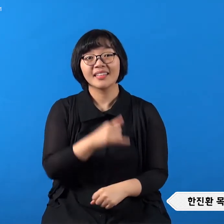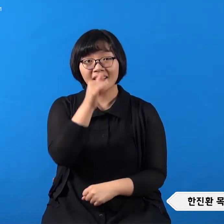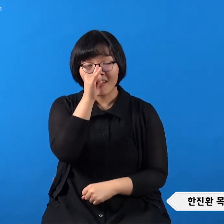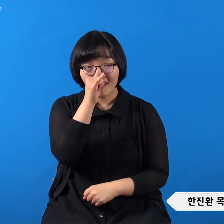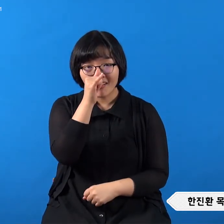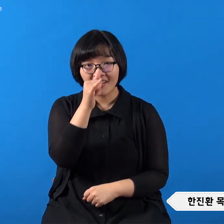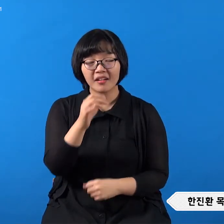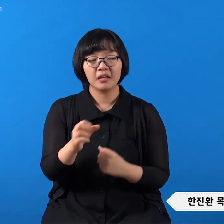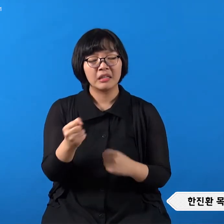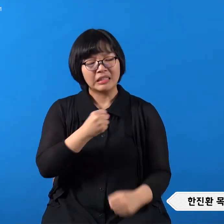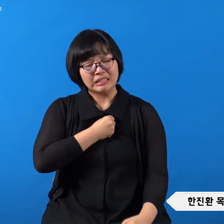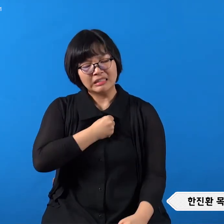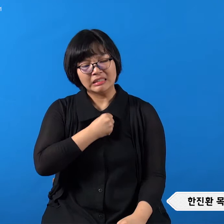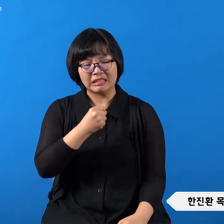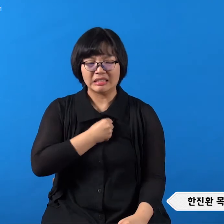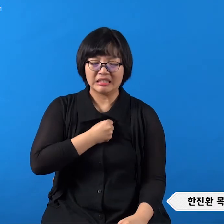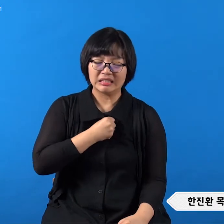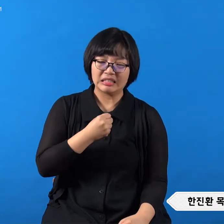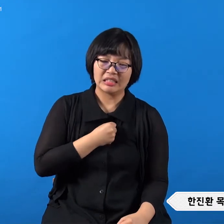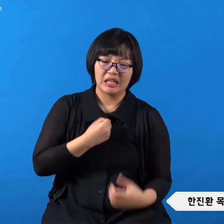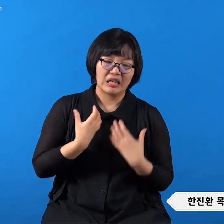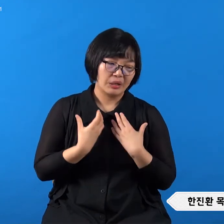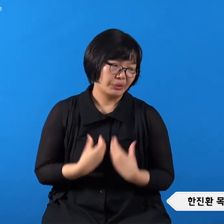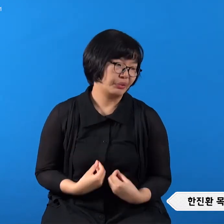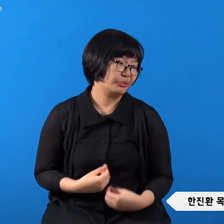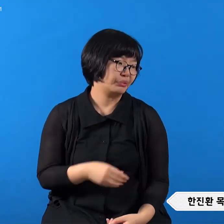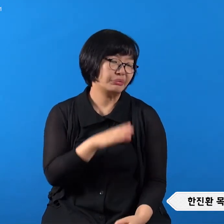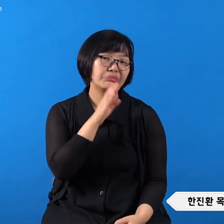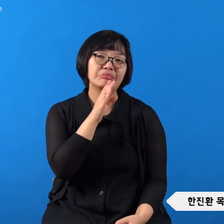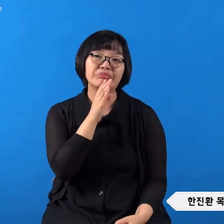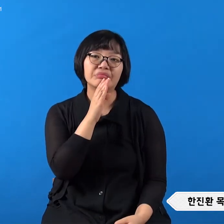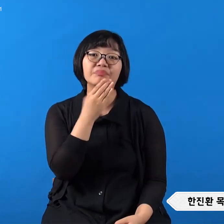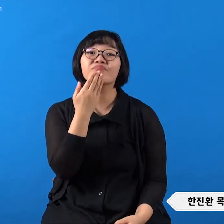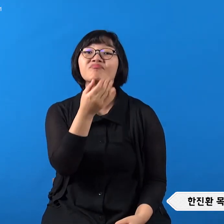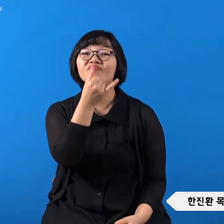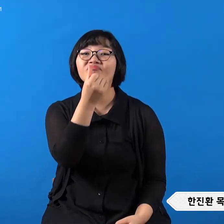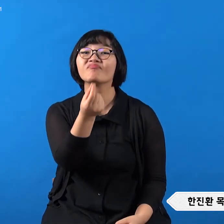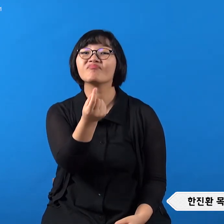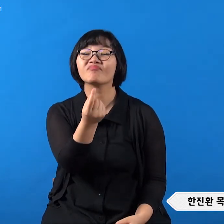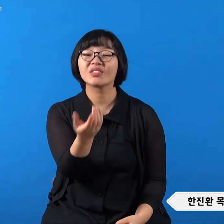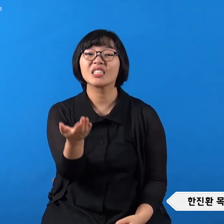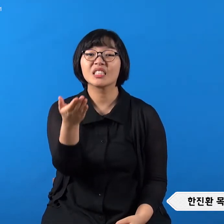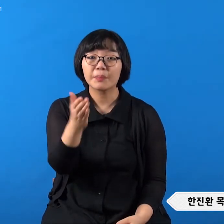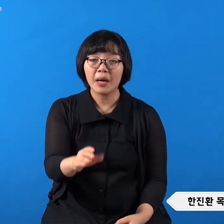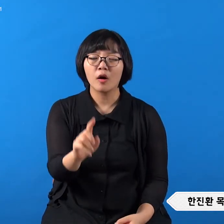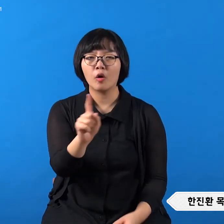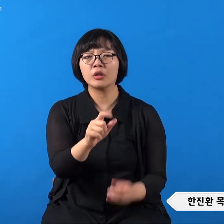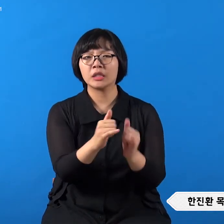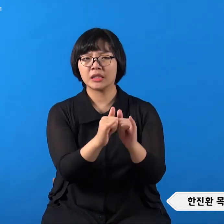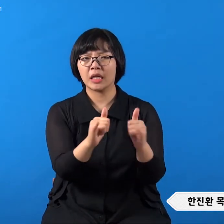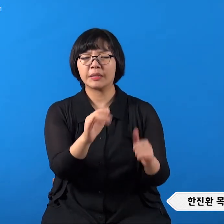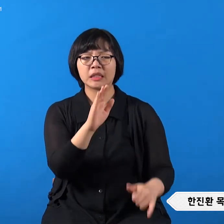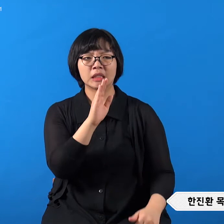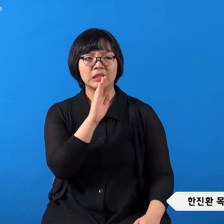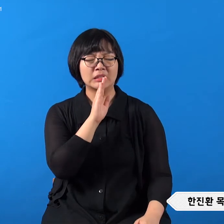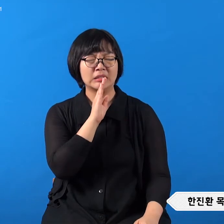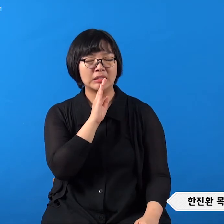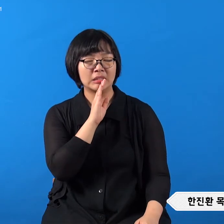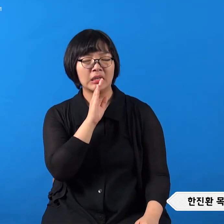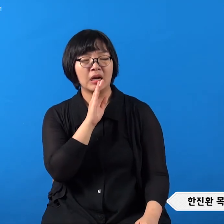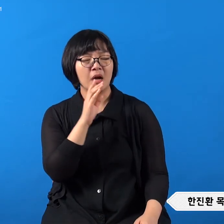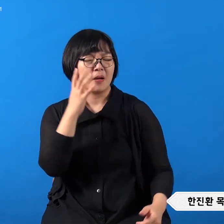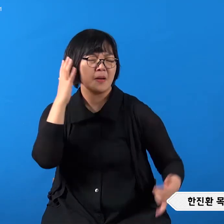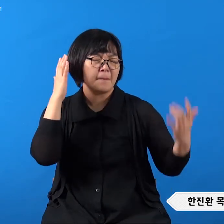슬프고 답답하고 낙심이 되고 누구나 다 그럴 수 있지요. 그건 문제가 아닌데, 그런데 어떤 사람은 정말 막